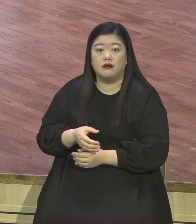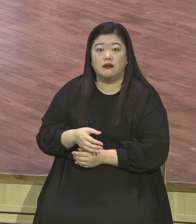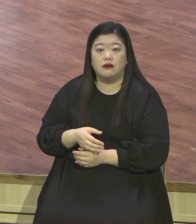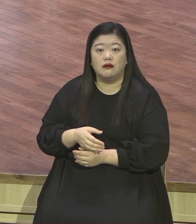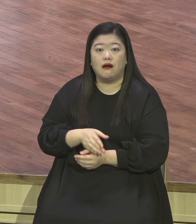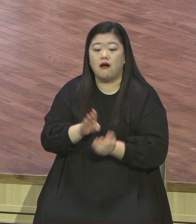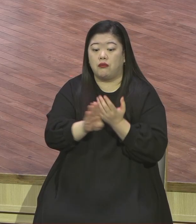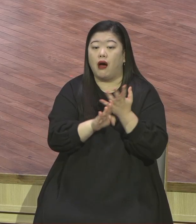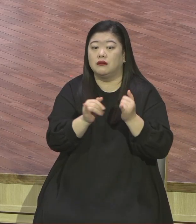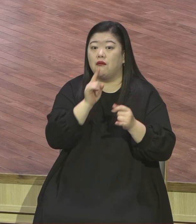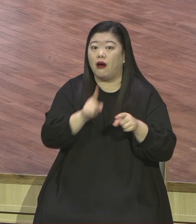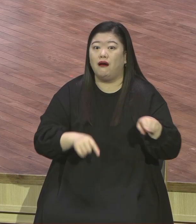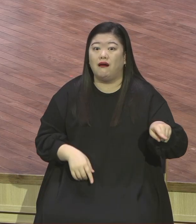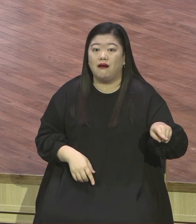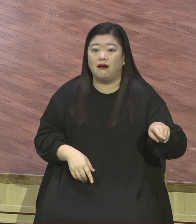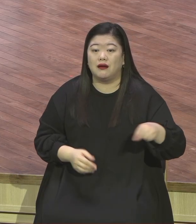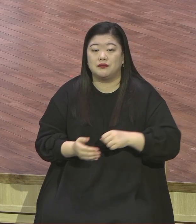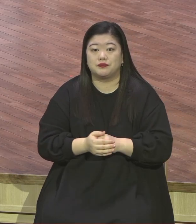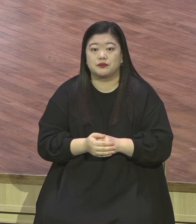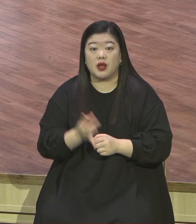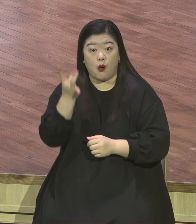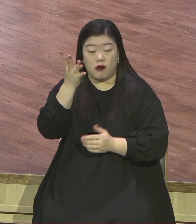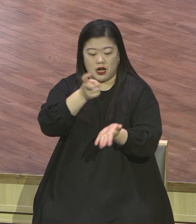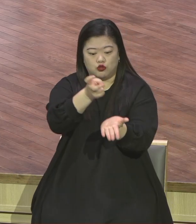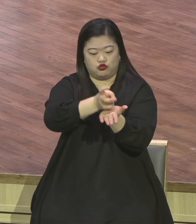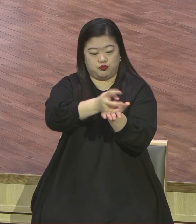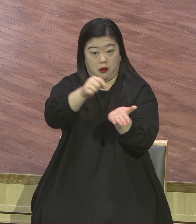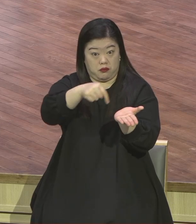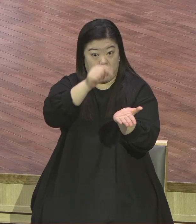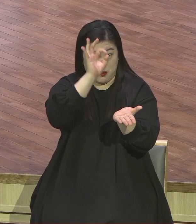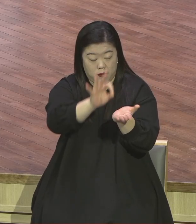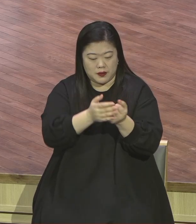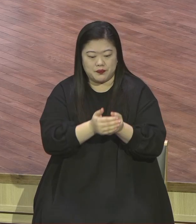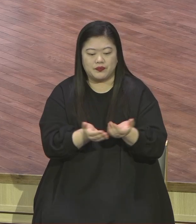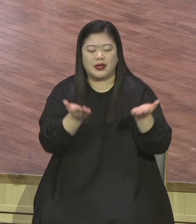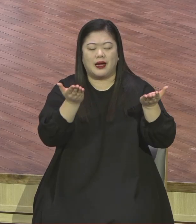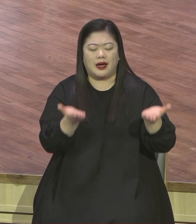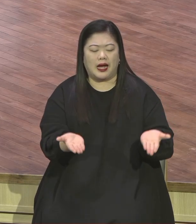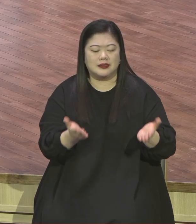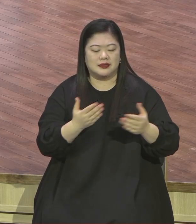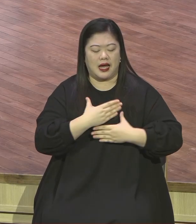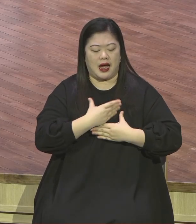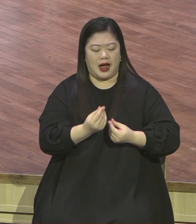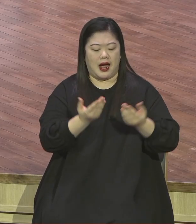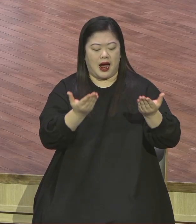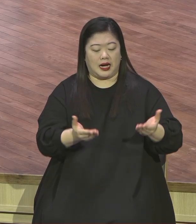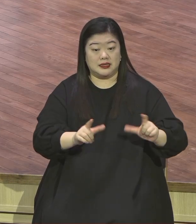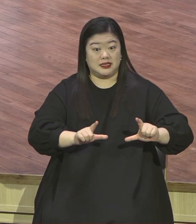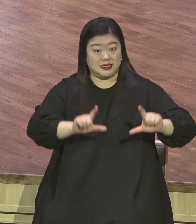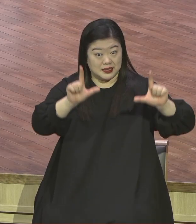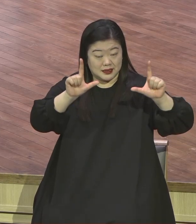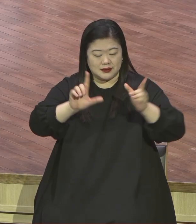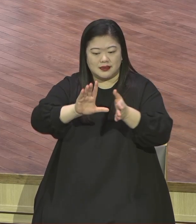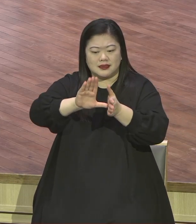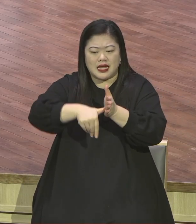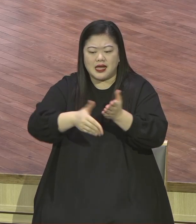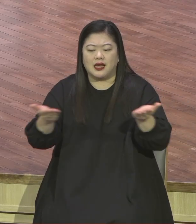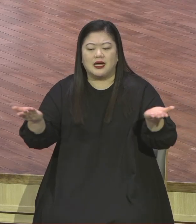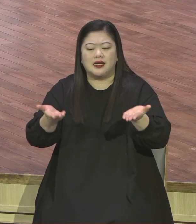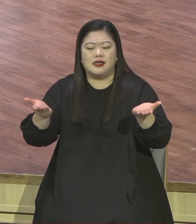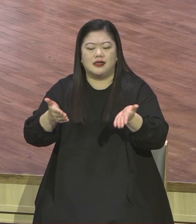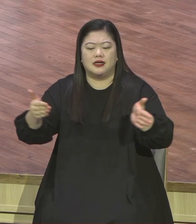이들의 규례를 보면 안식일에는 노동하지 마라 노동하지 마라 그렇게 정해져 있어요. 노동하지